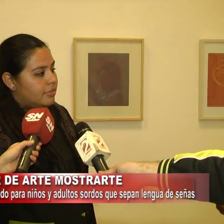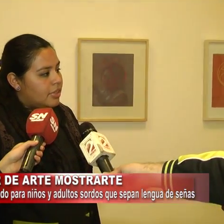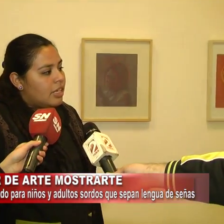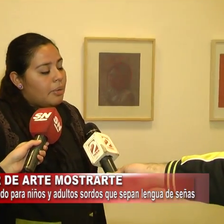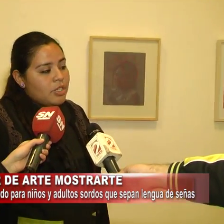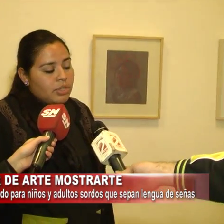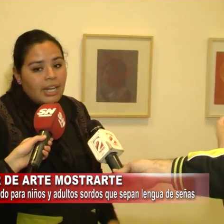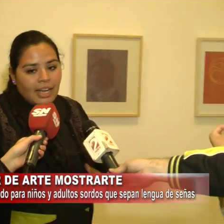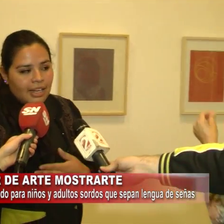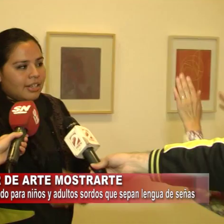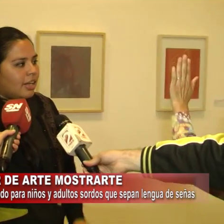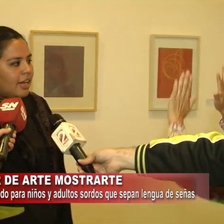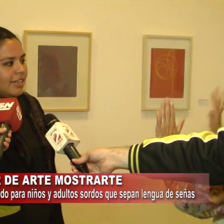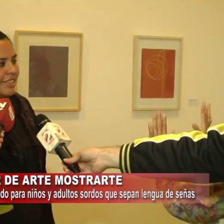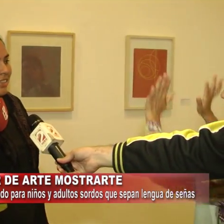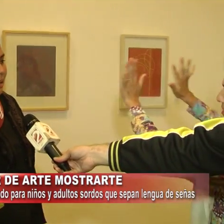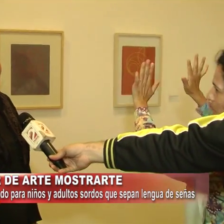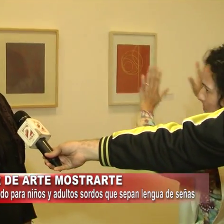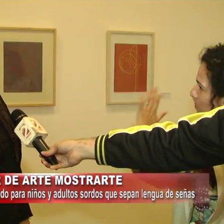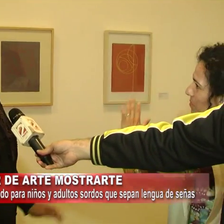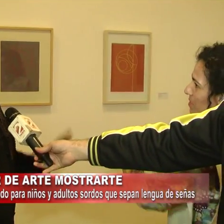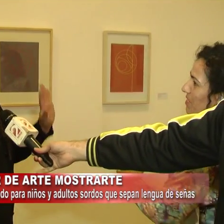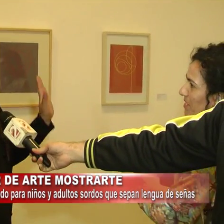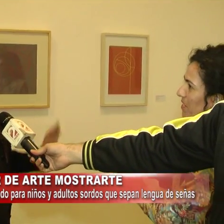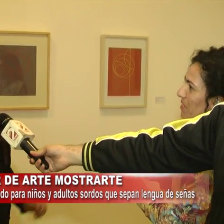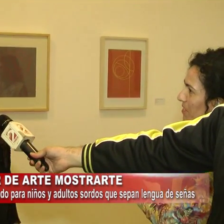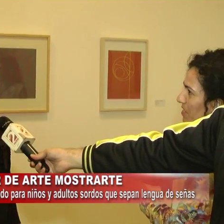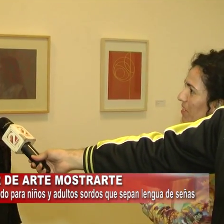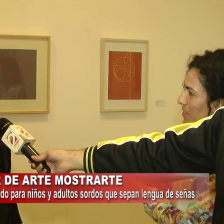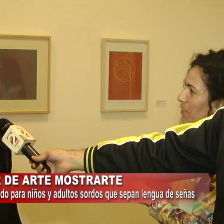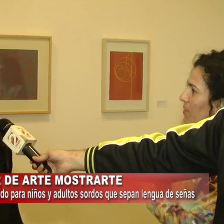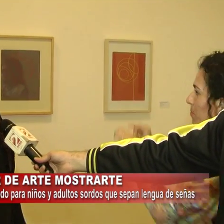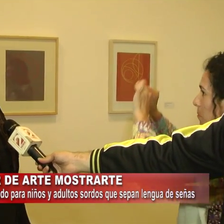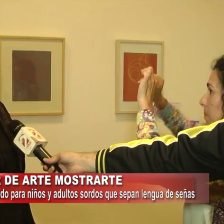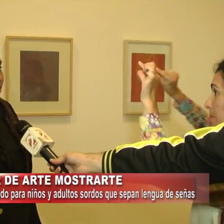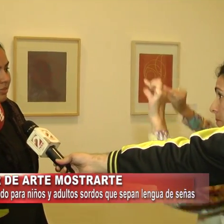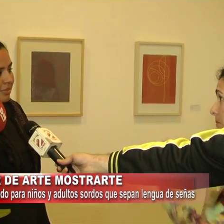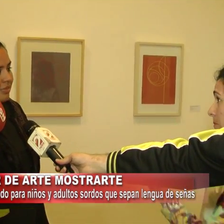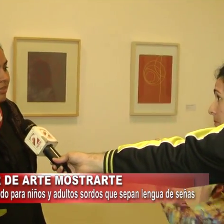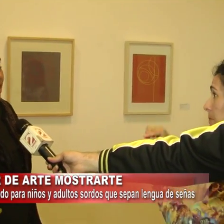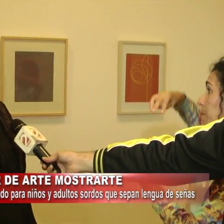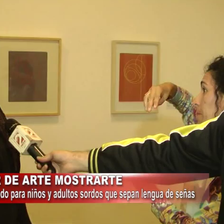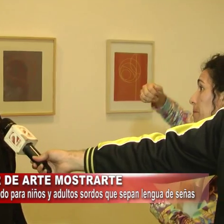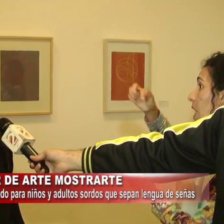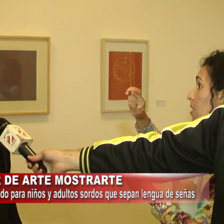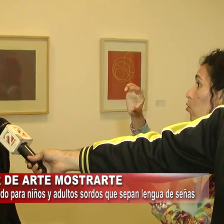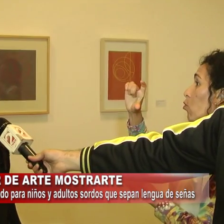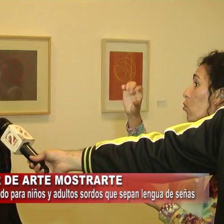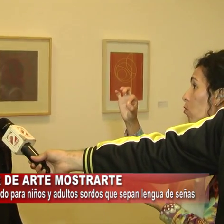Los va a ayudar Laura a poner toda la exposición en diferentes cuadros